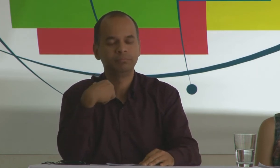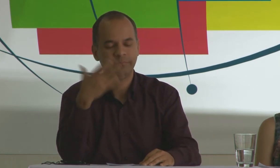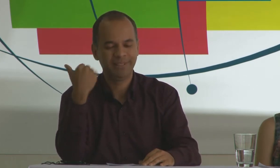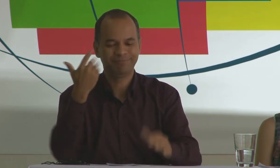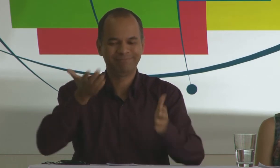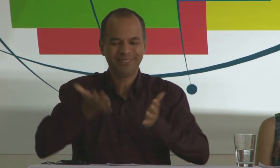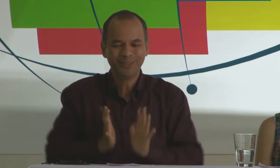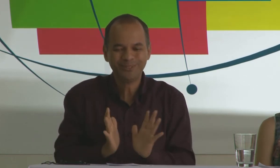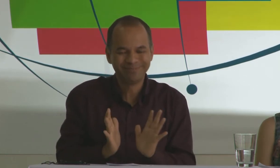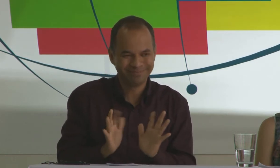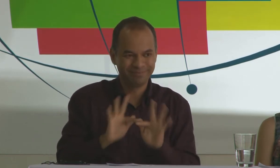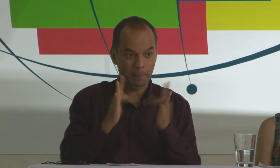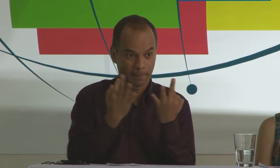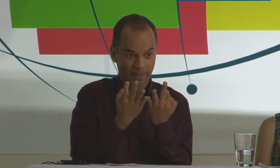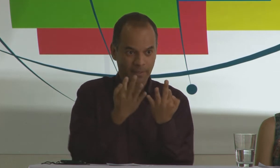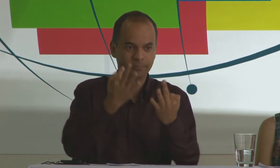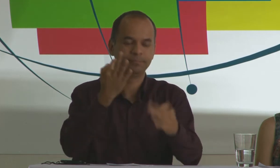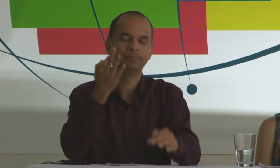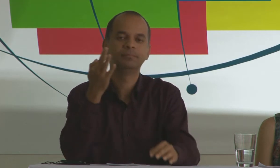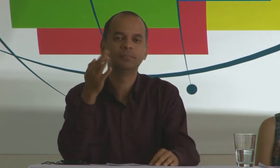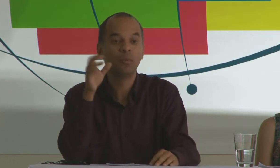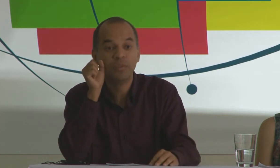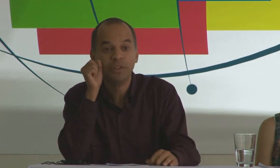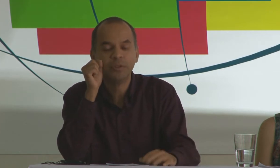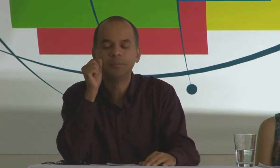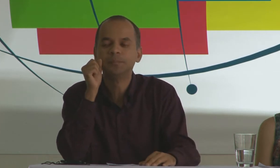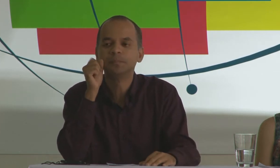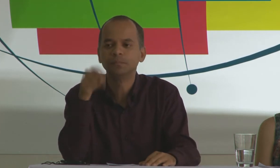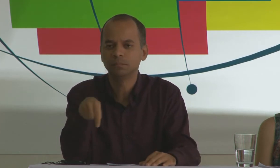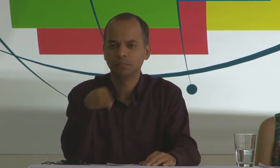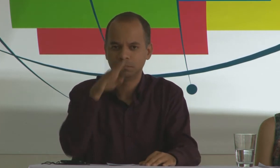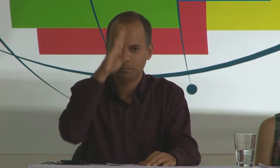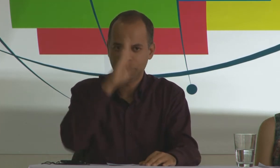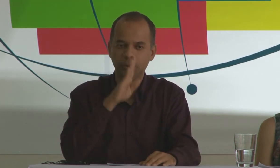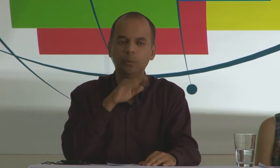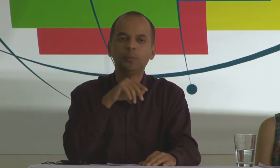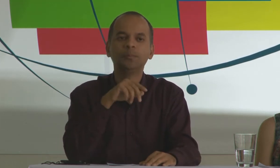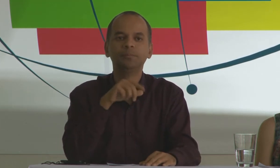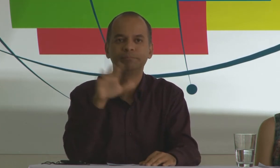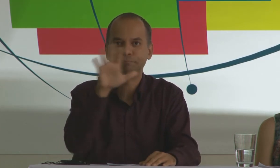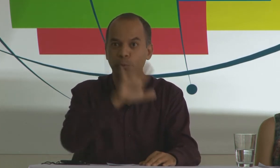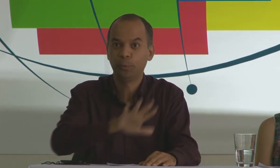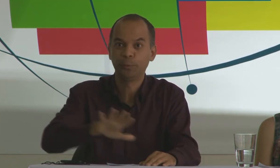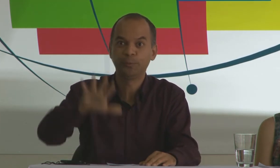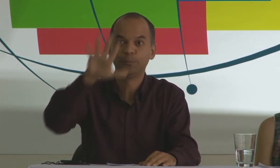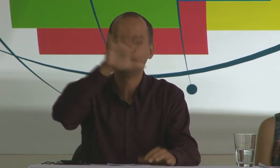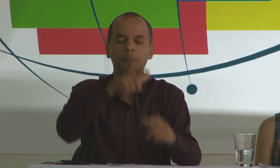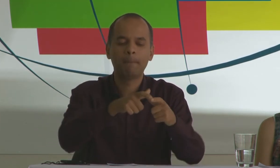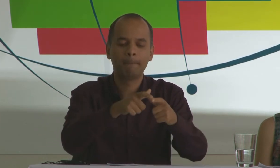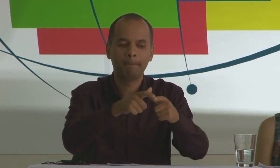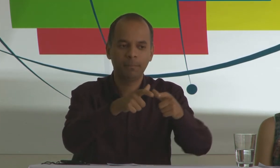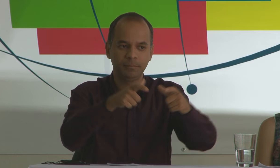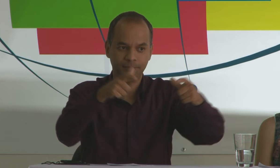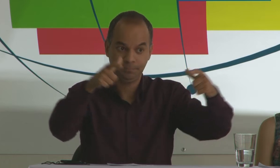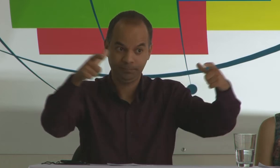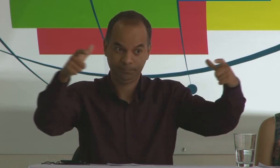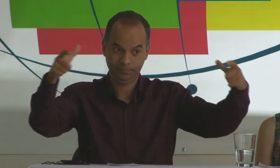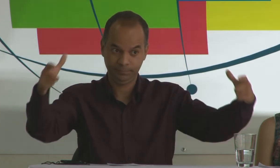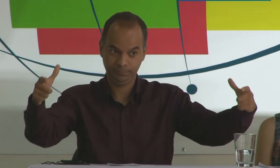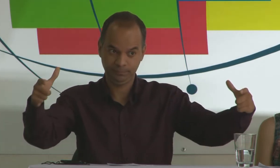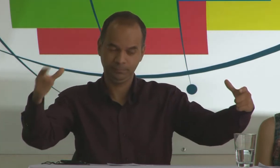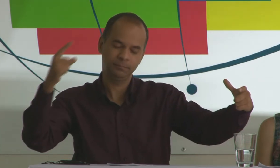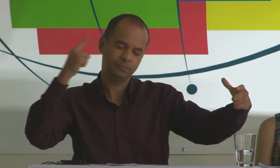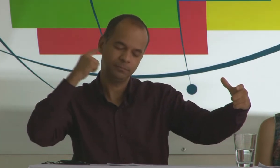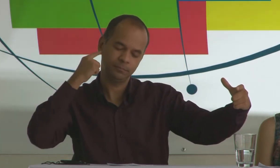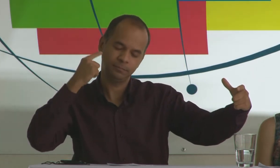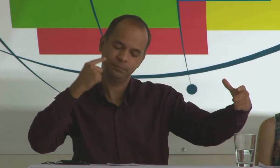melhor. E pensando nesse ainda naquele momento de nascimento aqui no Brasil e demais, se a gente for pensar,